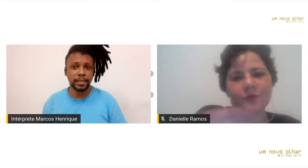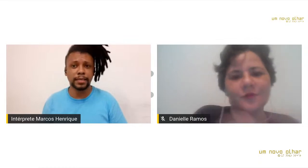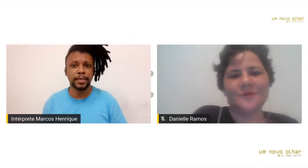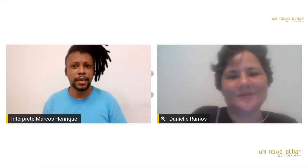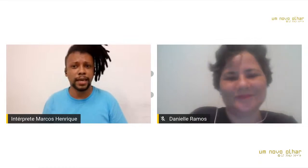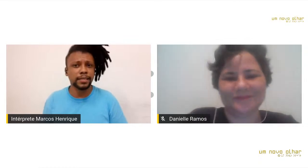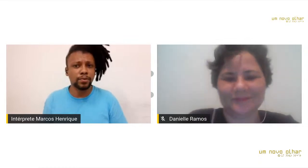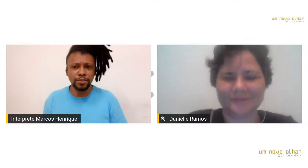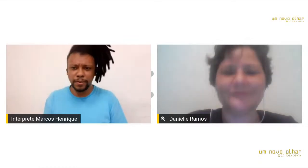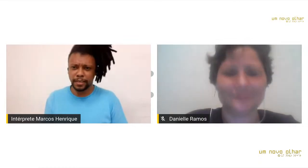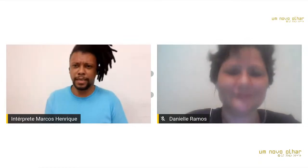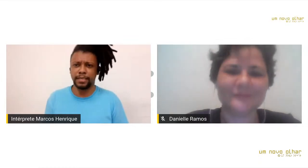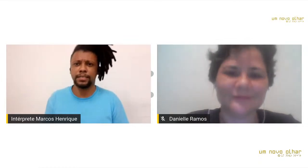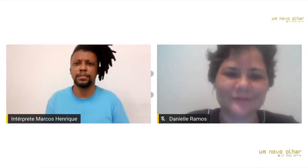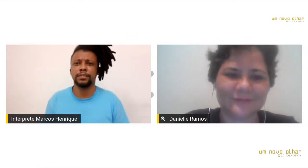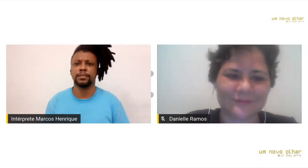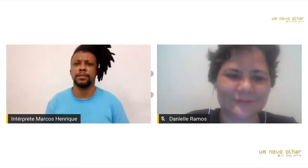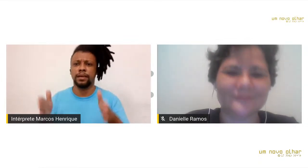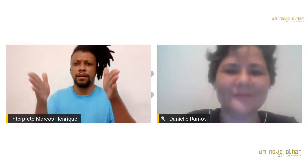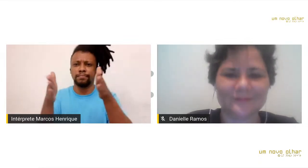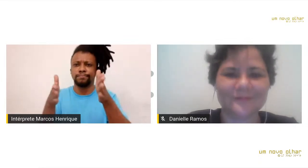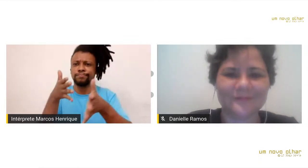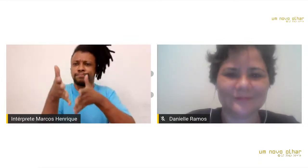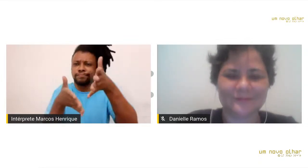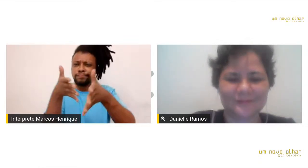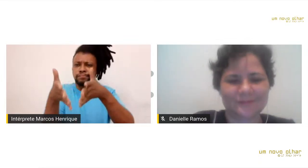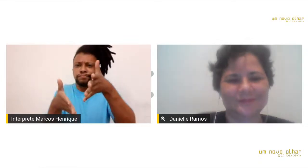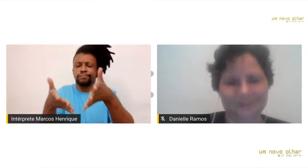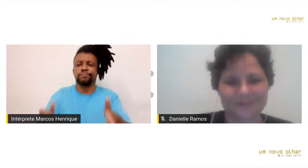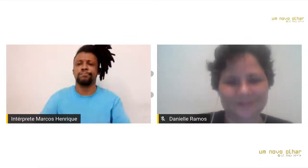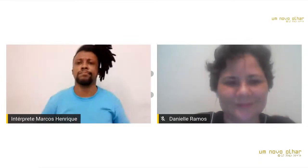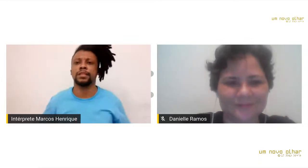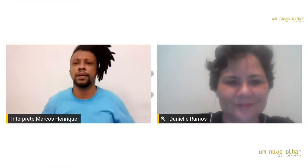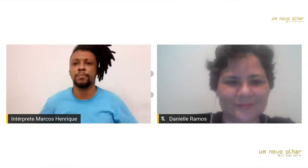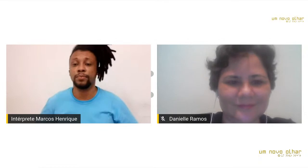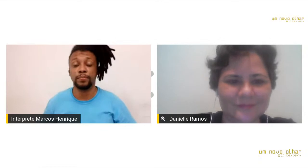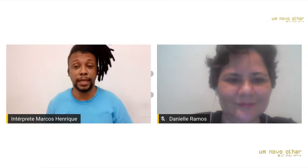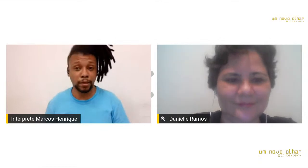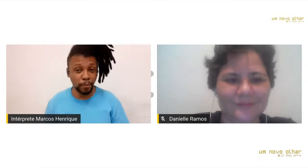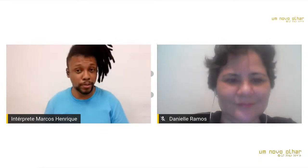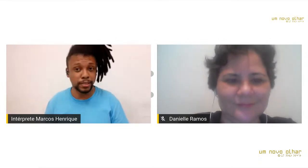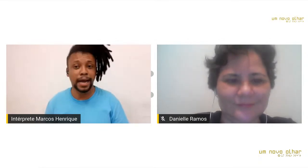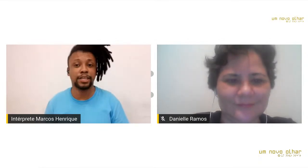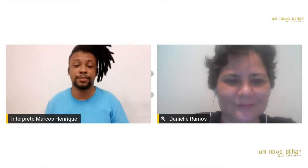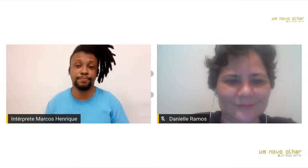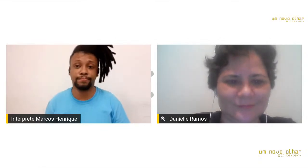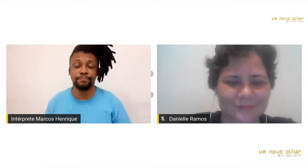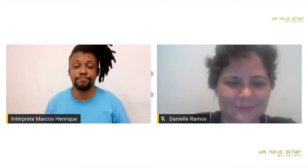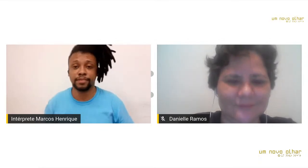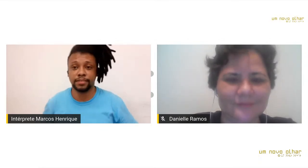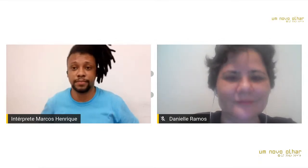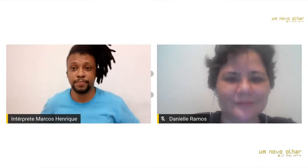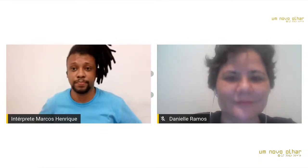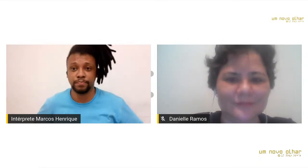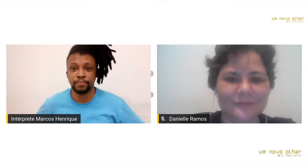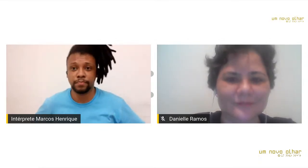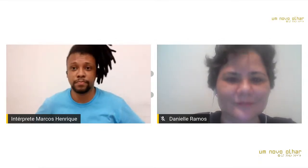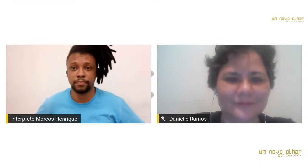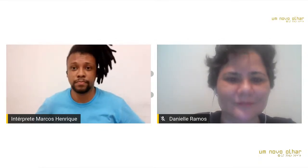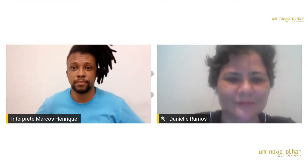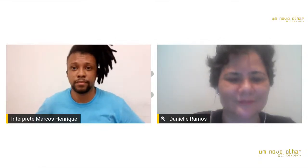Oi e eu quero agradecer a cada um de vocês o e o por essa oportunidade